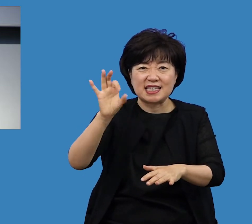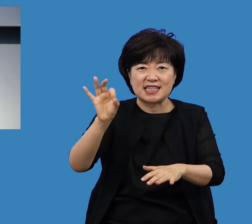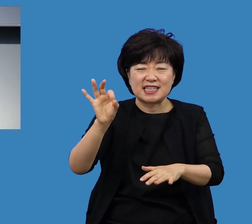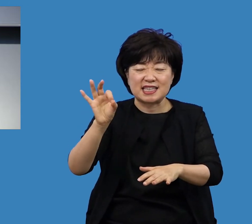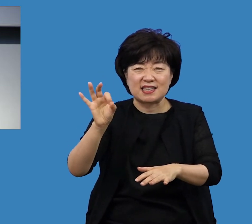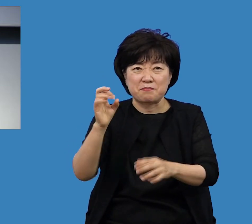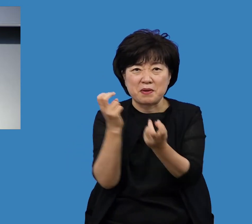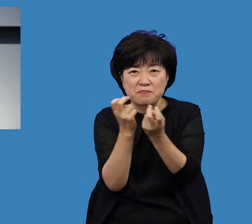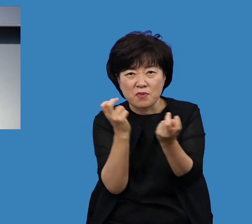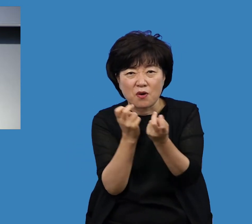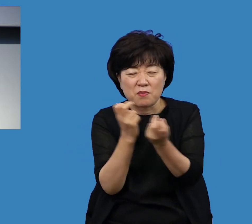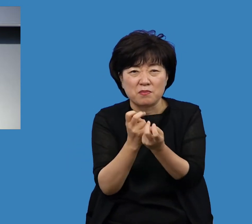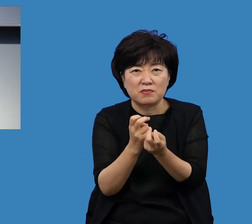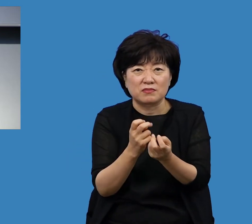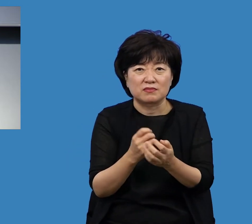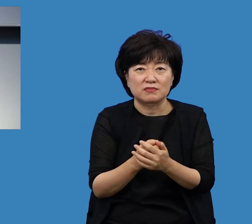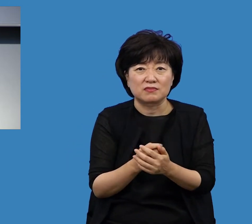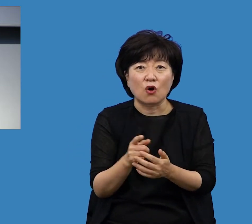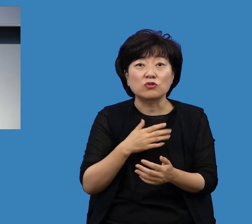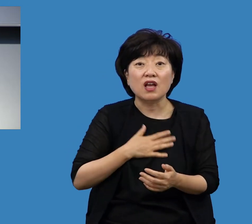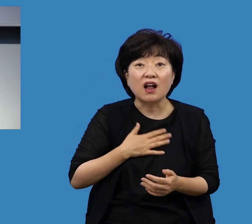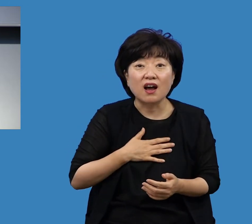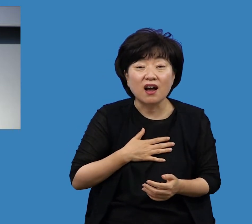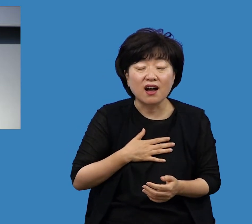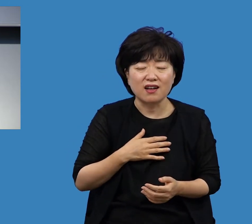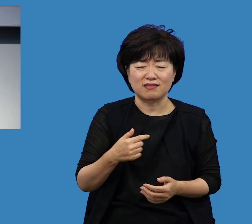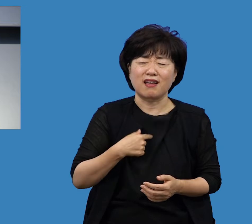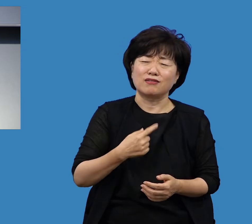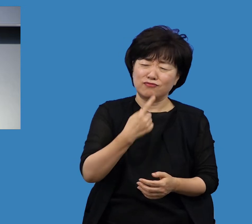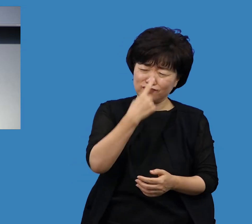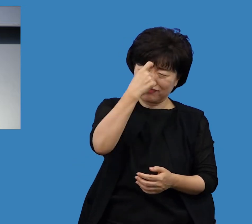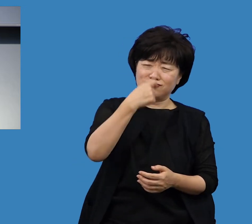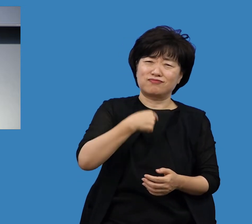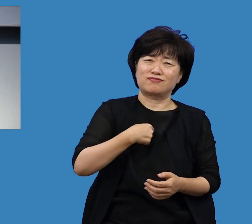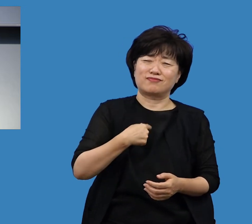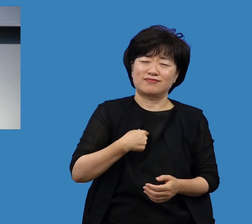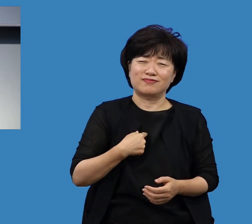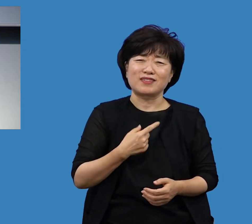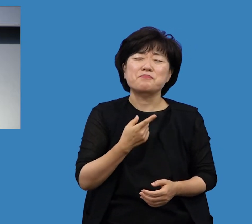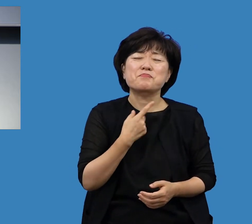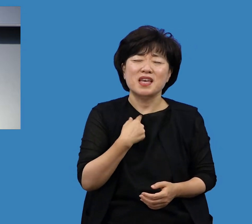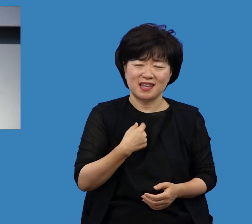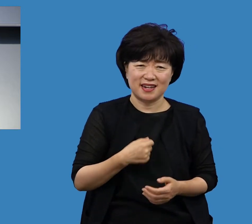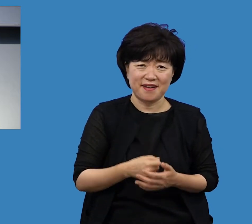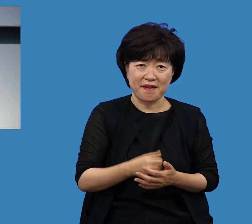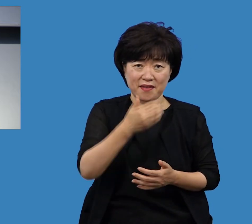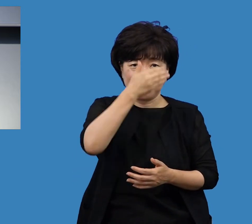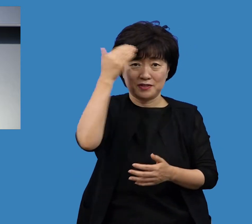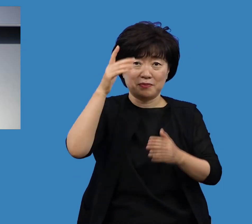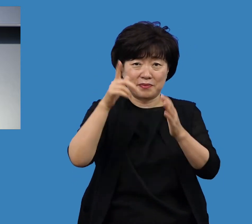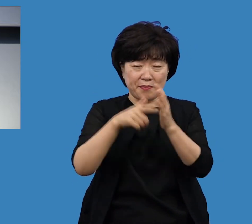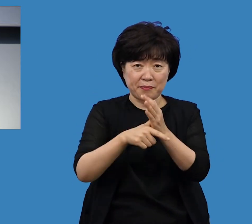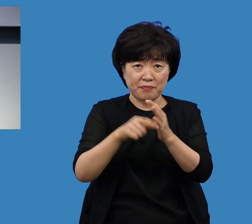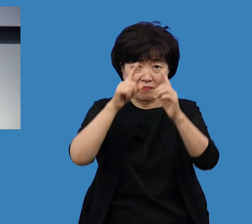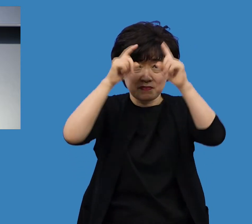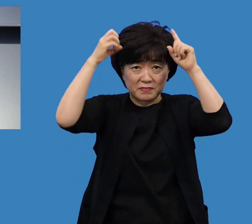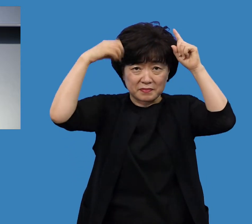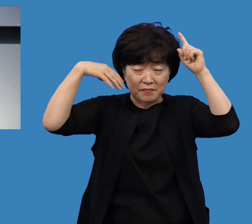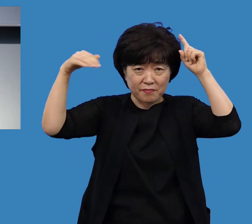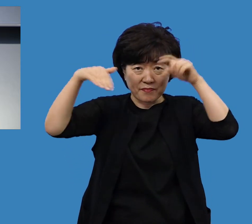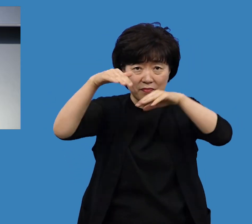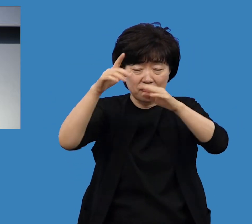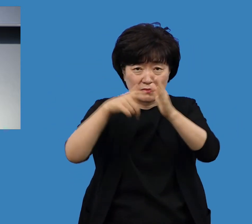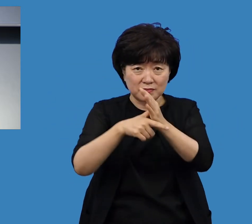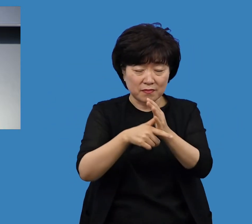예. 그러니까 내가 어떻게 하는 줄 알아? 나도 게임의 영에 사로잡혀 봐서 알아. 예, 내가 옛날에 젊었을 때, 대학원 다닐 때, 한번 게임의